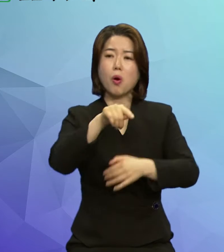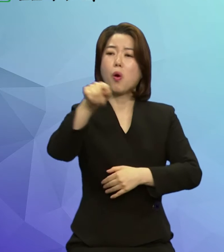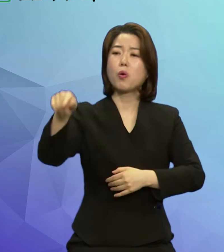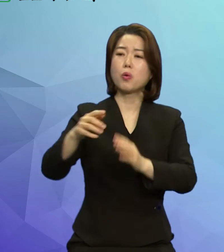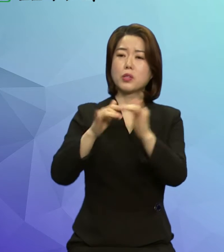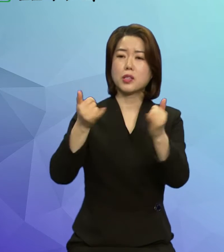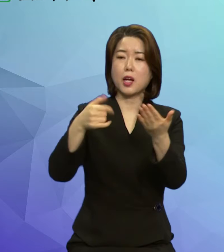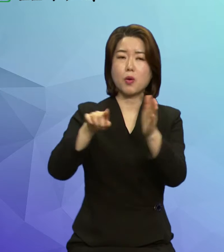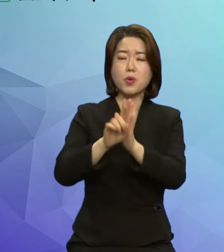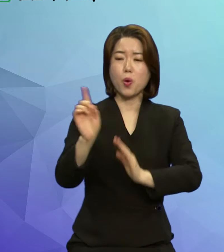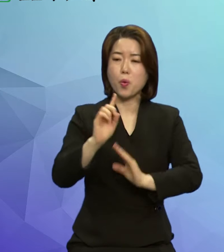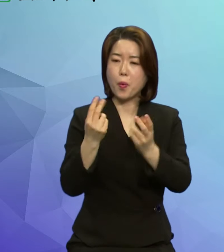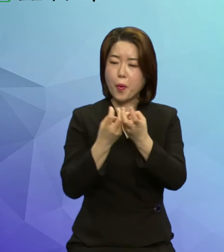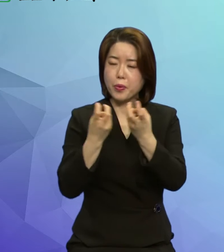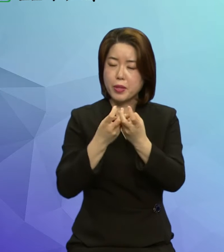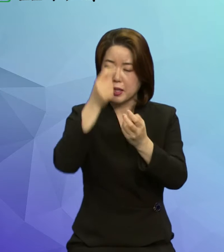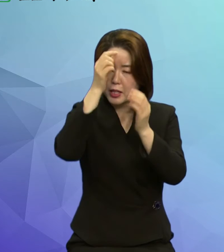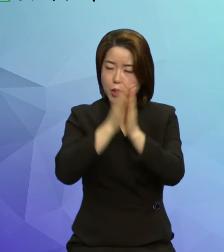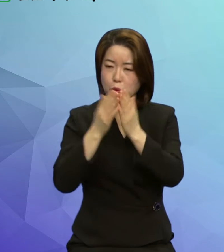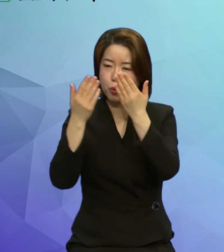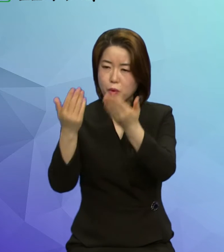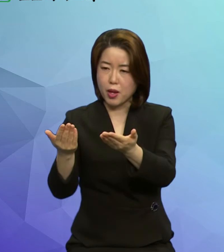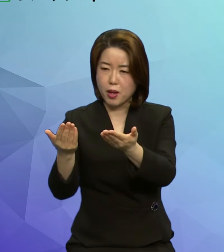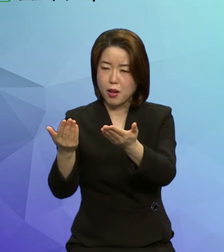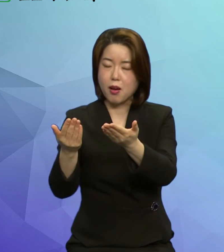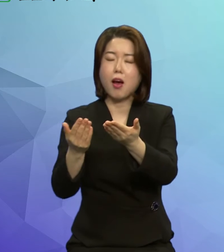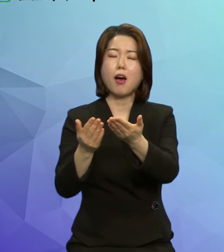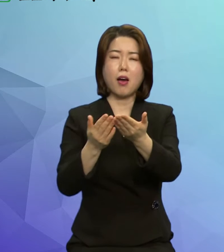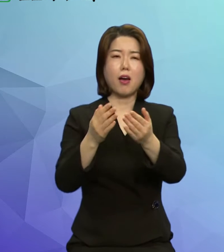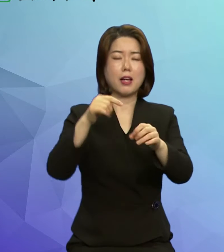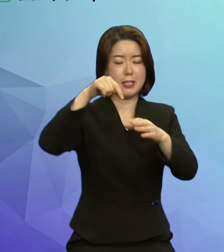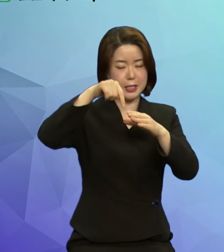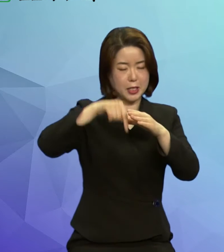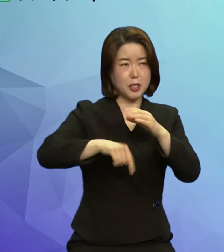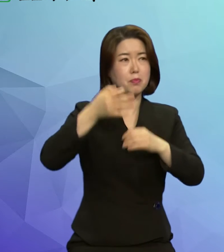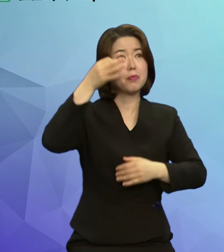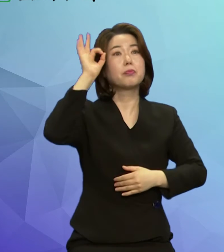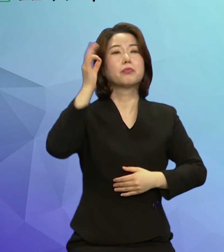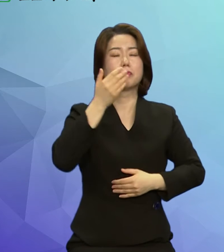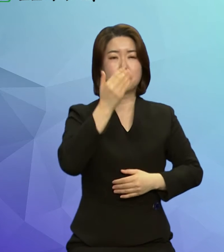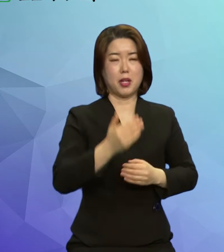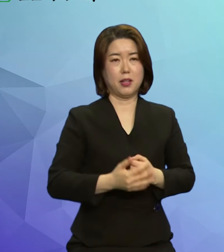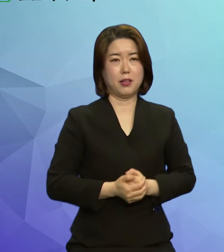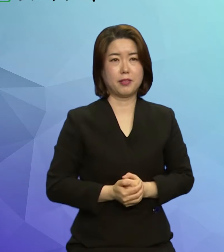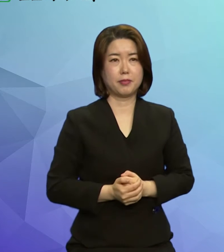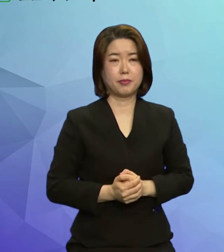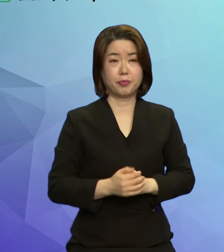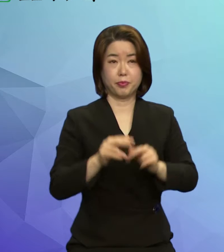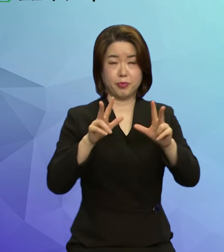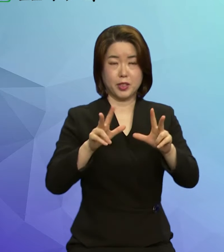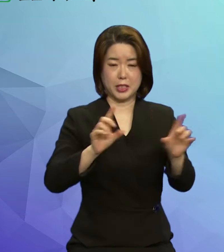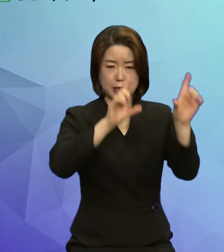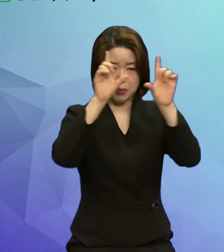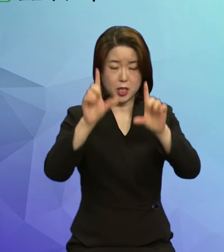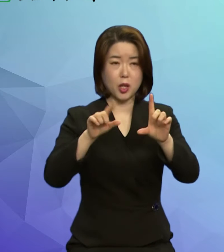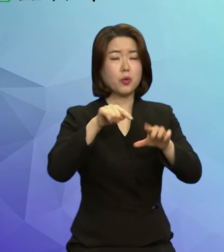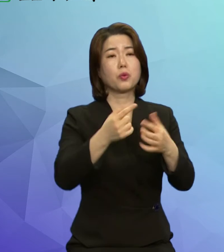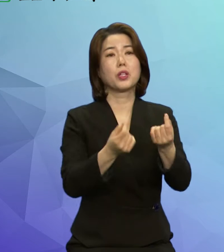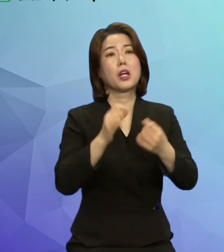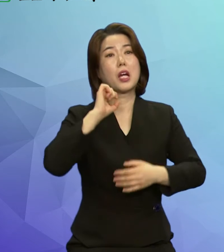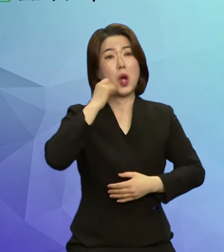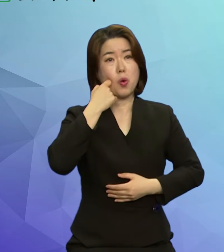기도해야 될지를 마음에 이렇게 깊이 깨닫게 해주는 기도이기도 합니다. 지금 사는 것도 이렇게 어려운